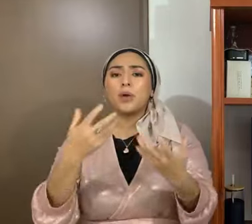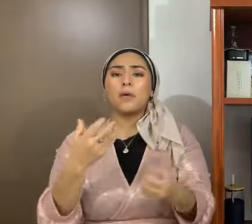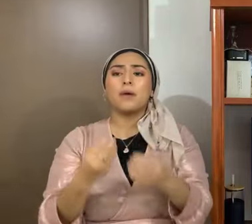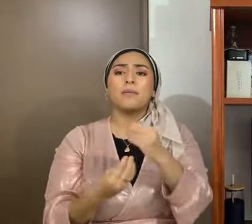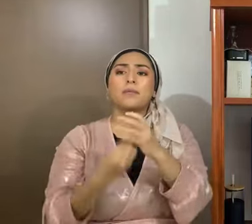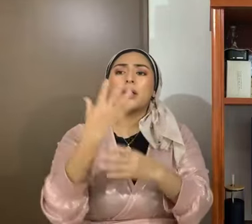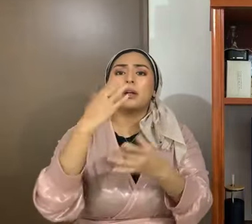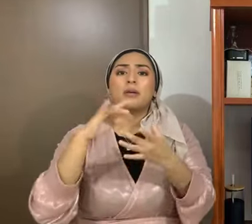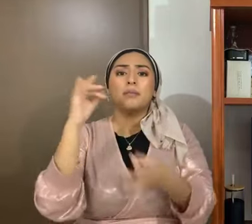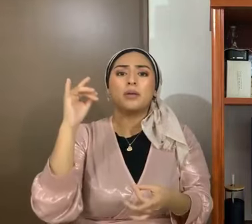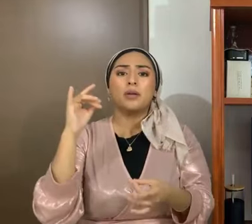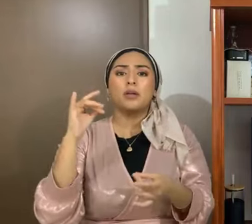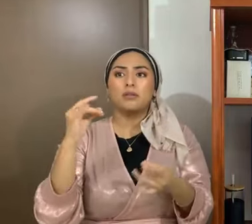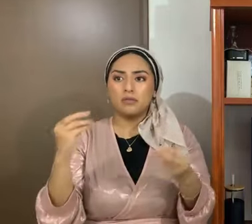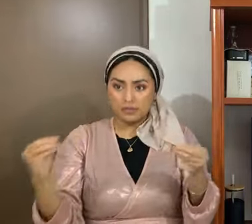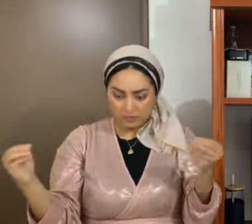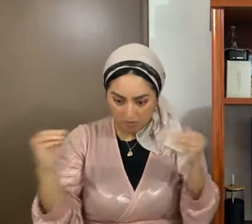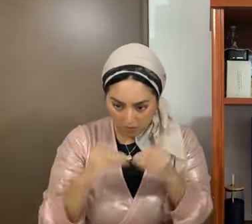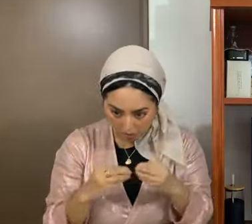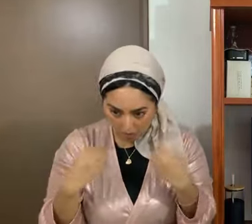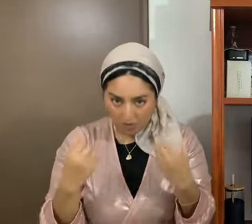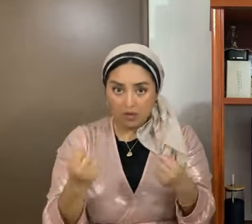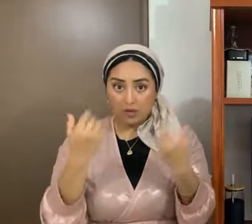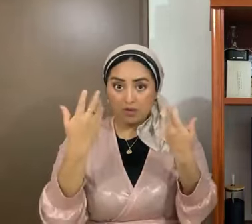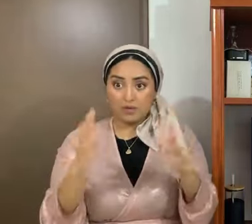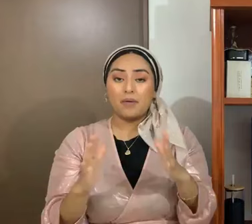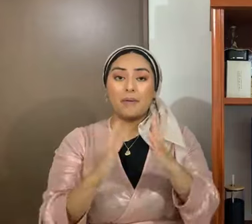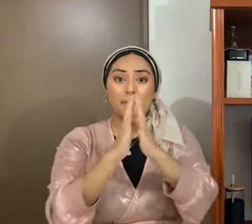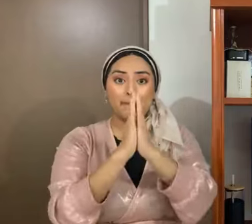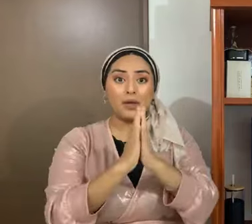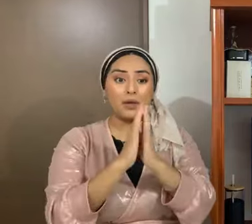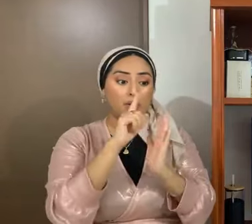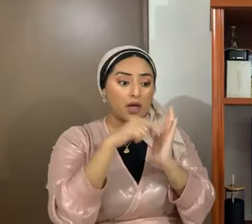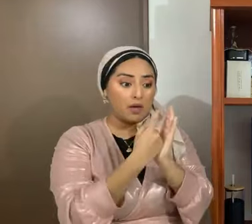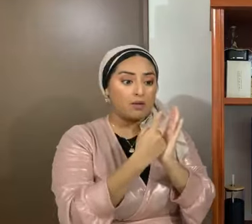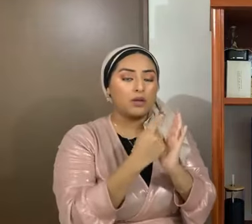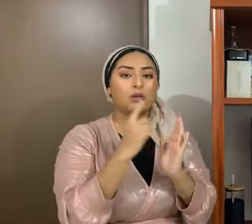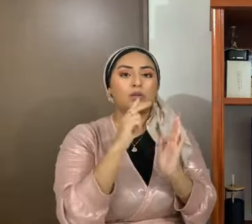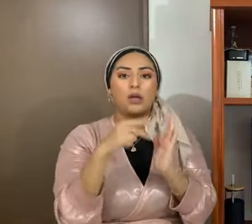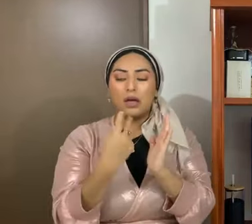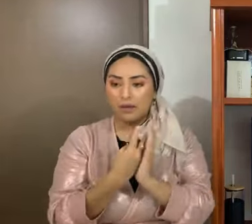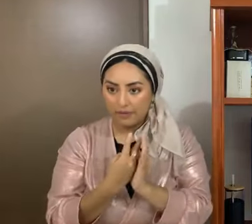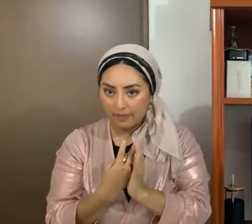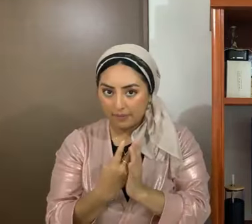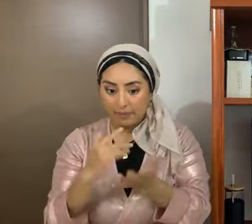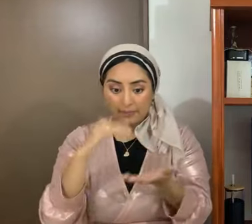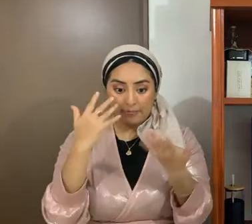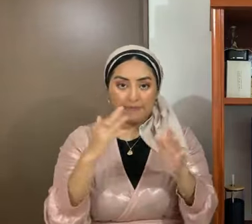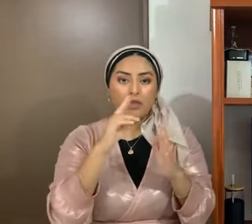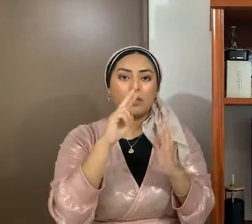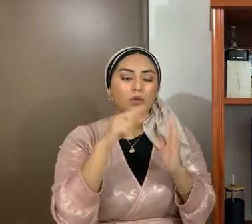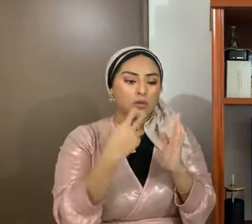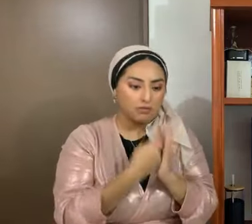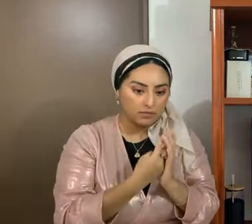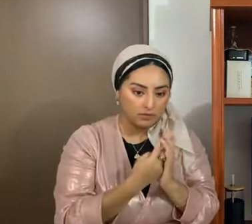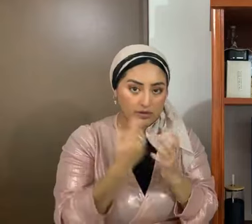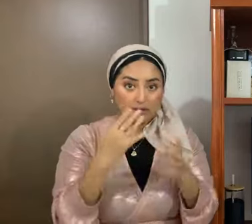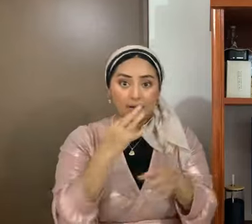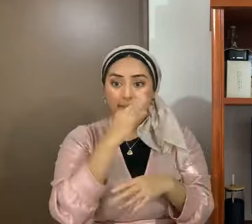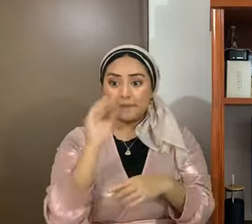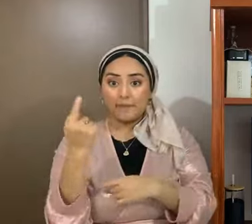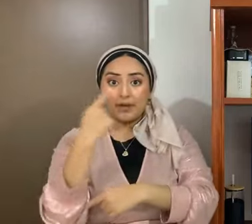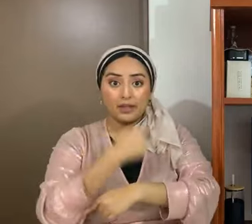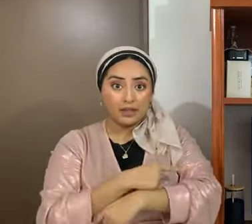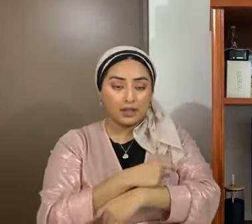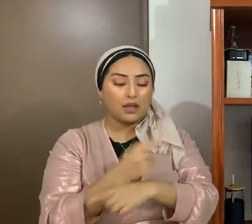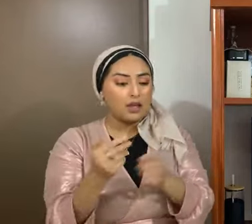crecer espiritualmente. Da el extra. Si ya oraste una hora, ora 2. Si ya estudiaste un tema, estudia 2. Si ya ayunaste un